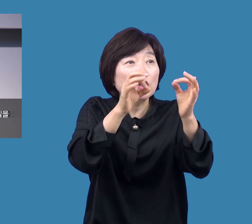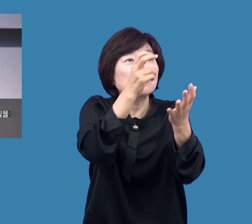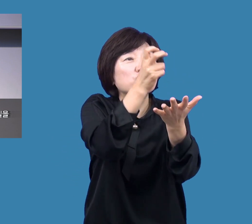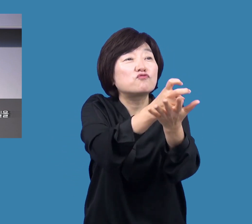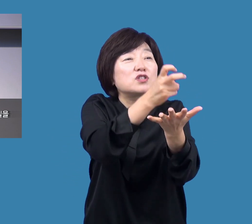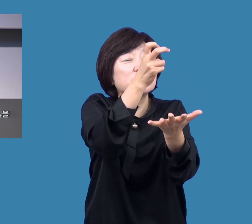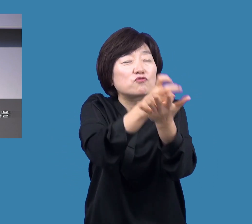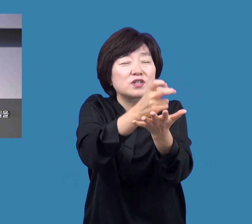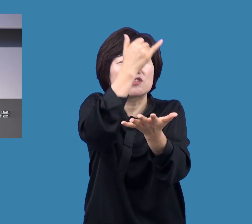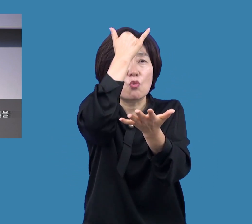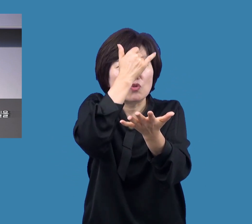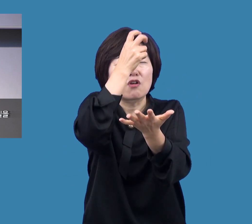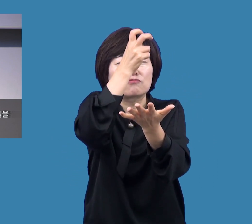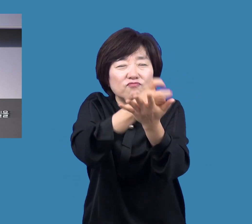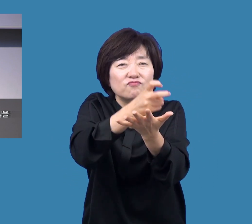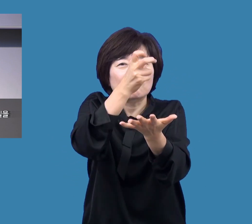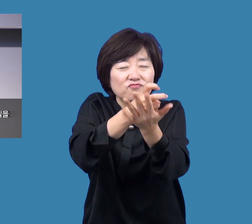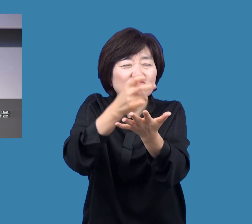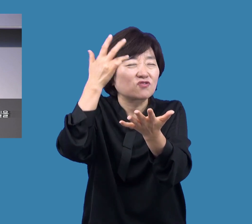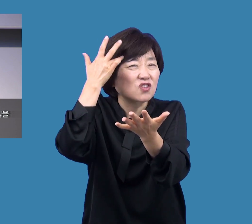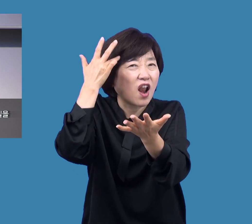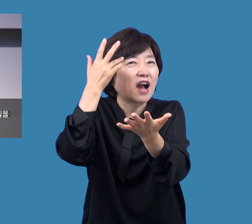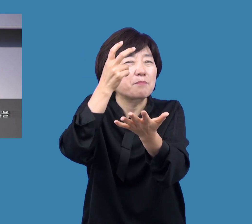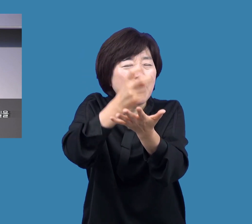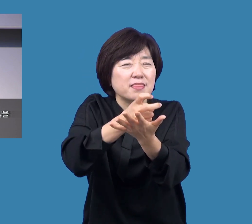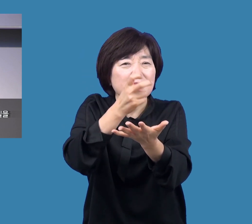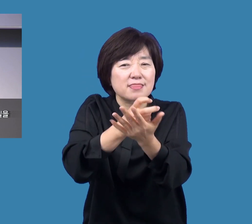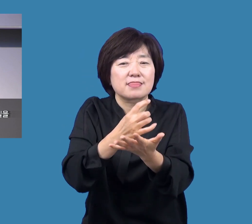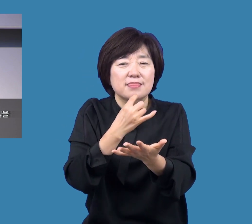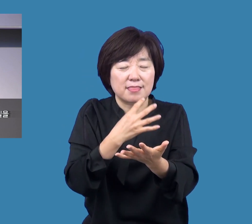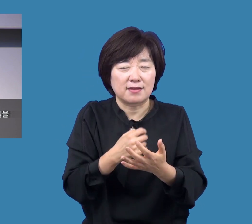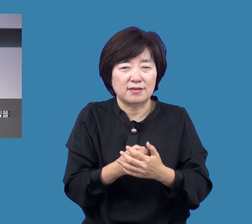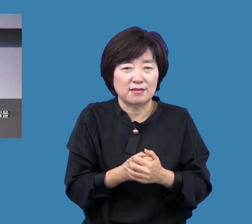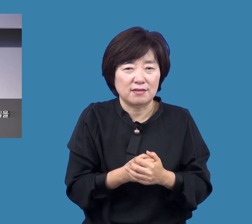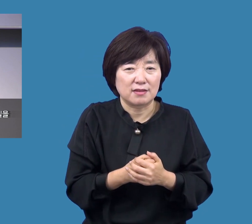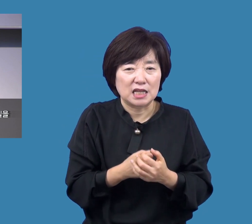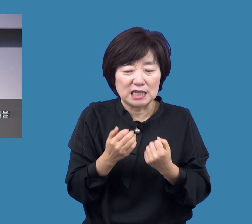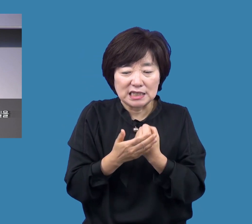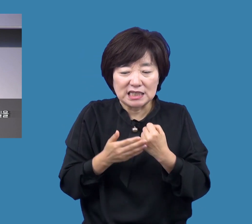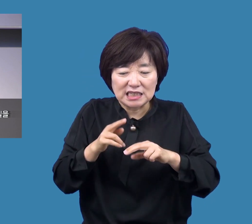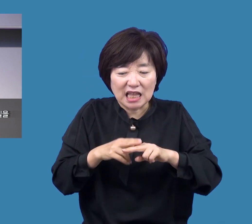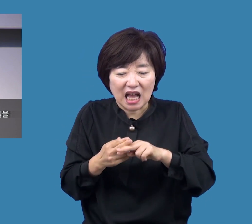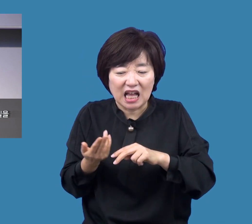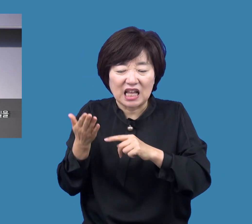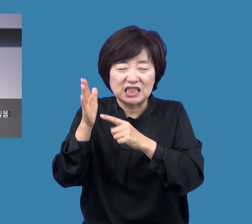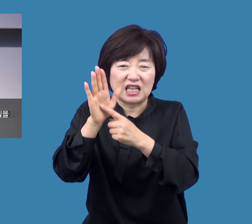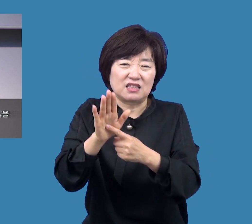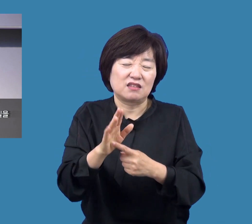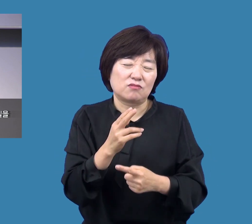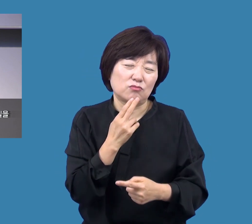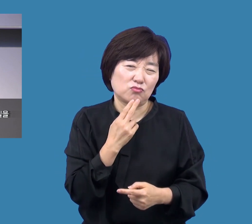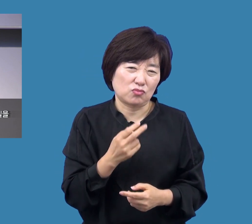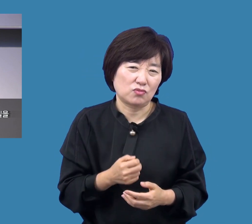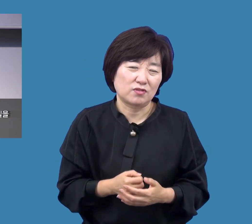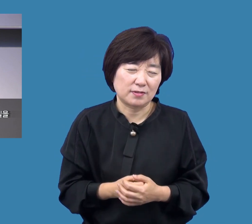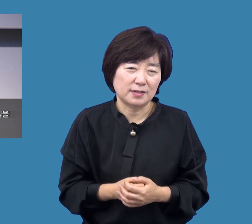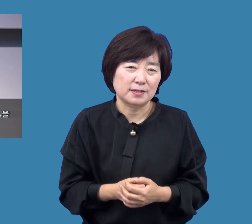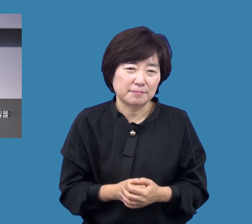윤리와 종교와 철학 수준으로 자꾸 끌어내리려고 그래. 그러면요 은사가 안 나타나요. 그럼 은사가 안